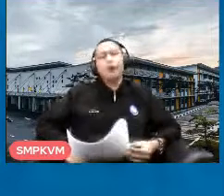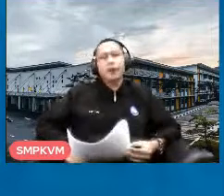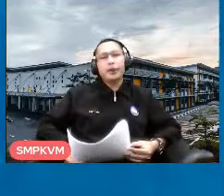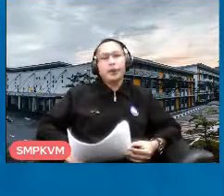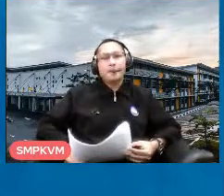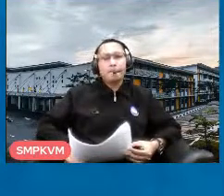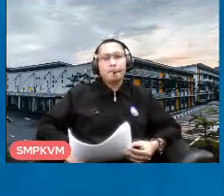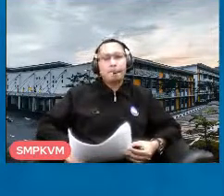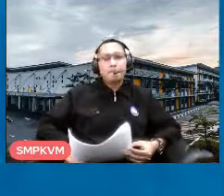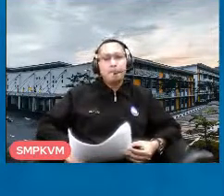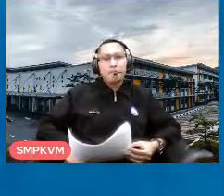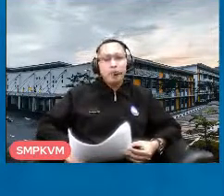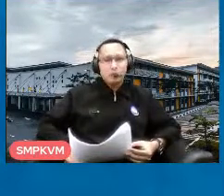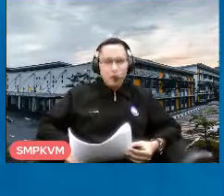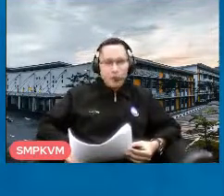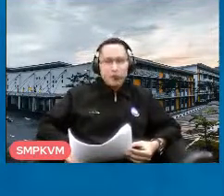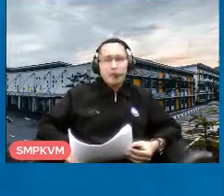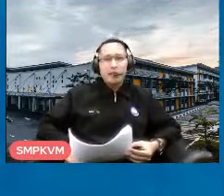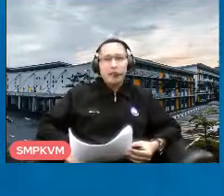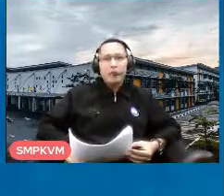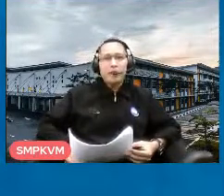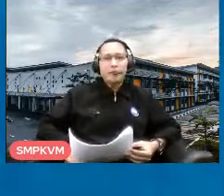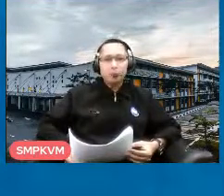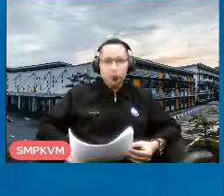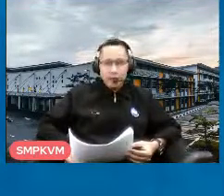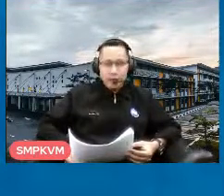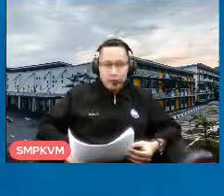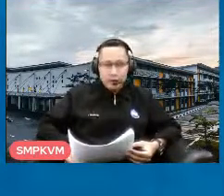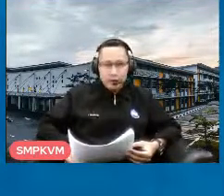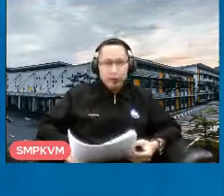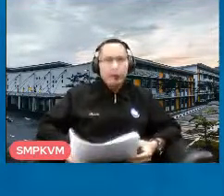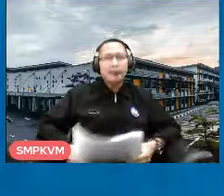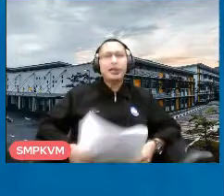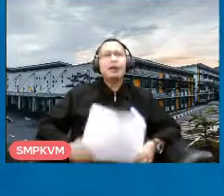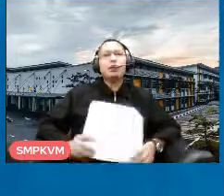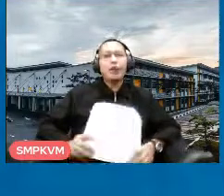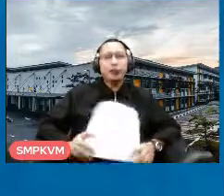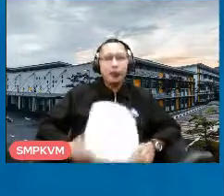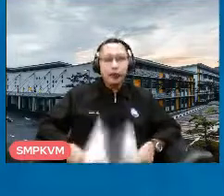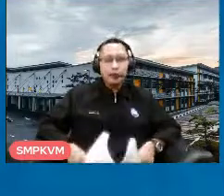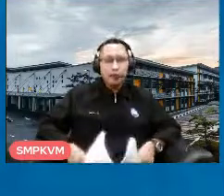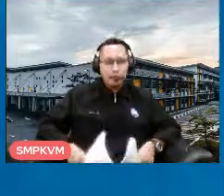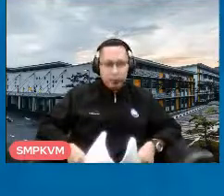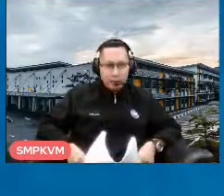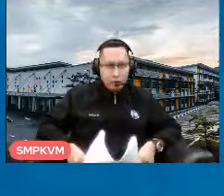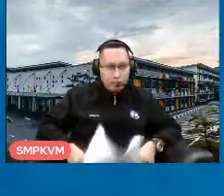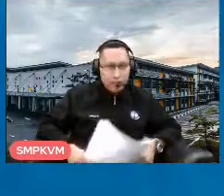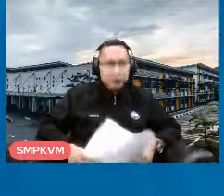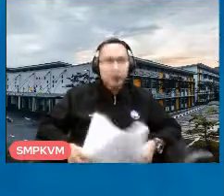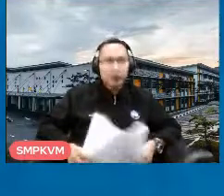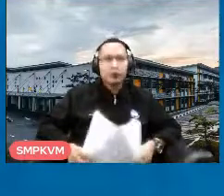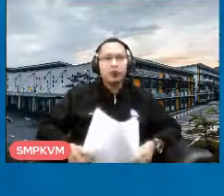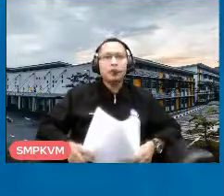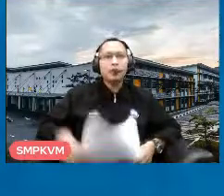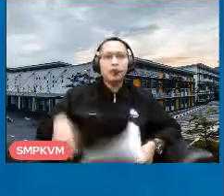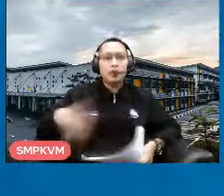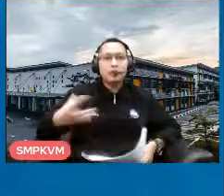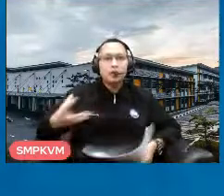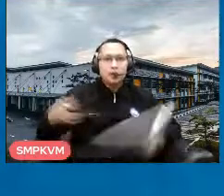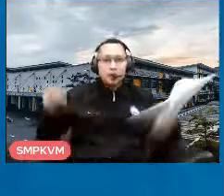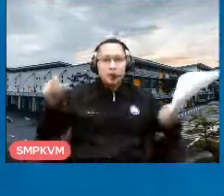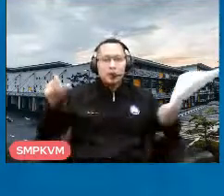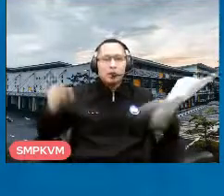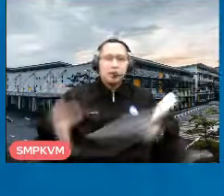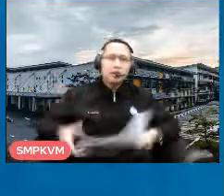pelajar perempuan Oke misalnya hitam dan putih saja tiade warna lain biasa pompa atau lepas dia dia